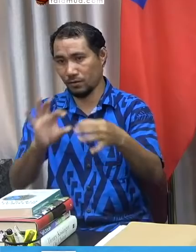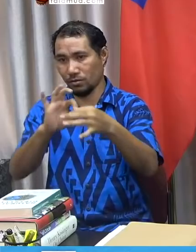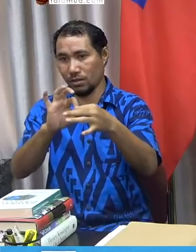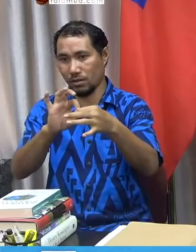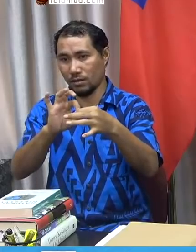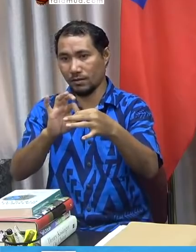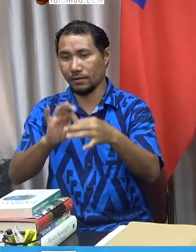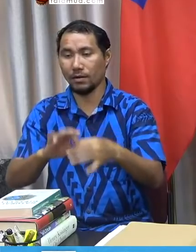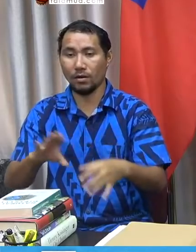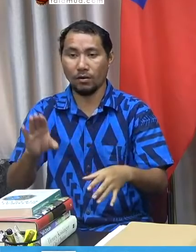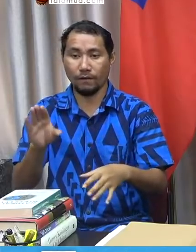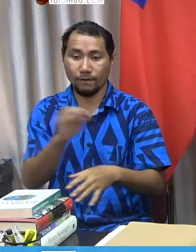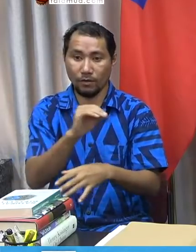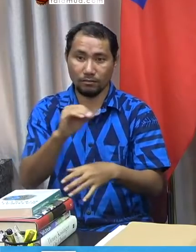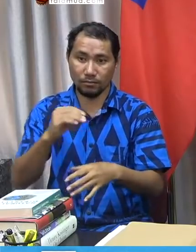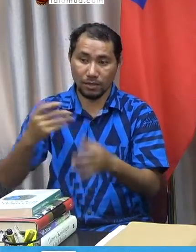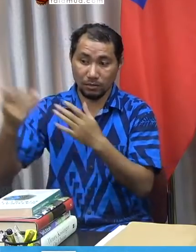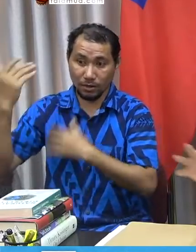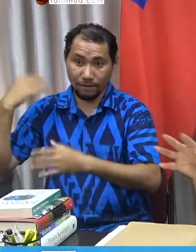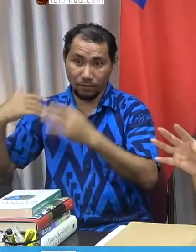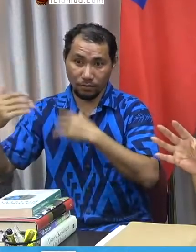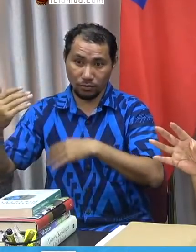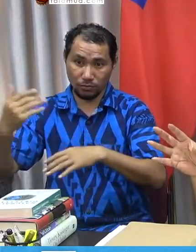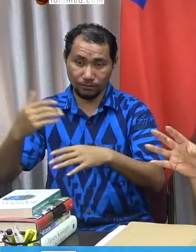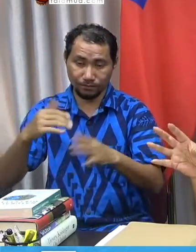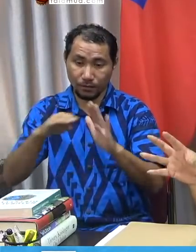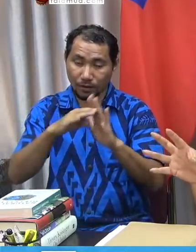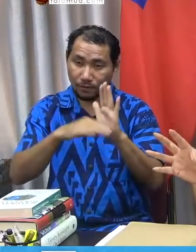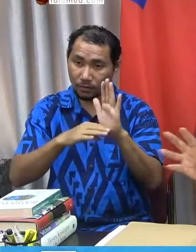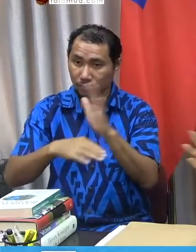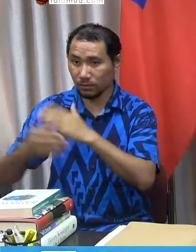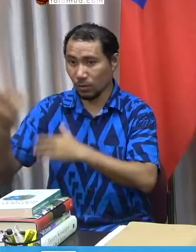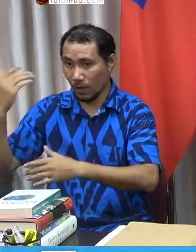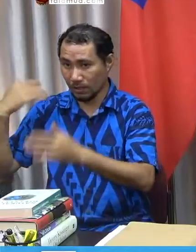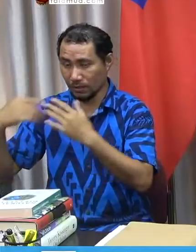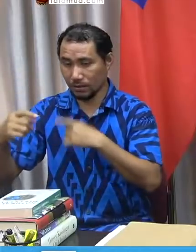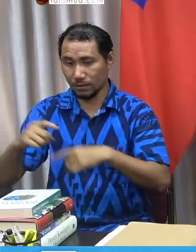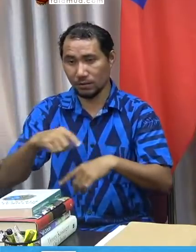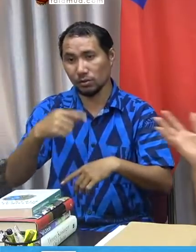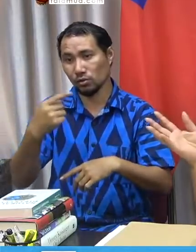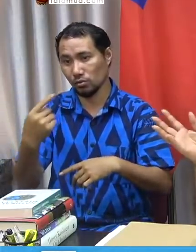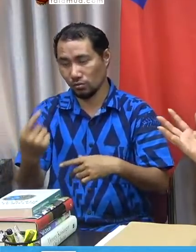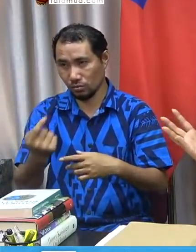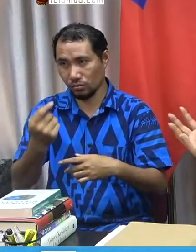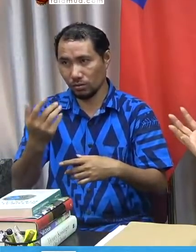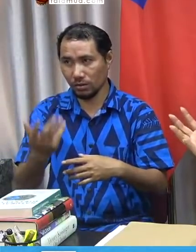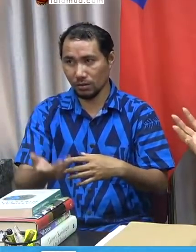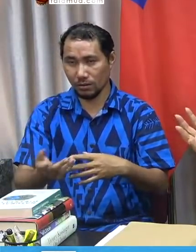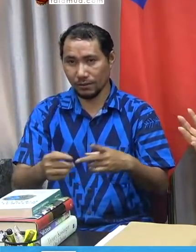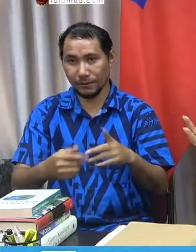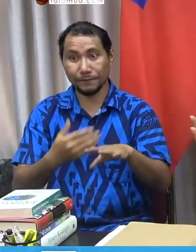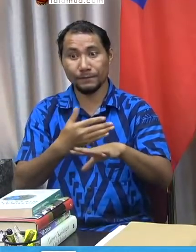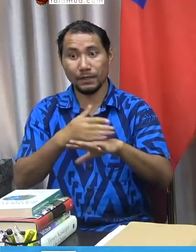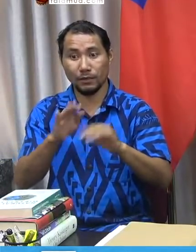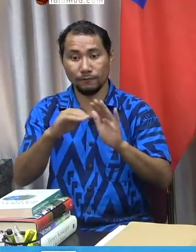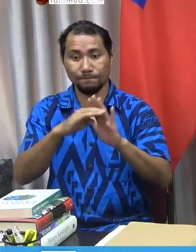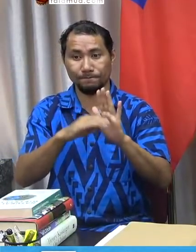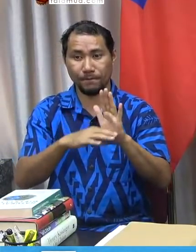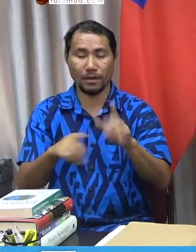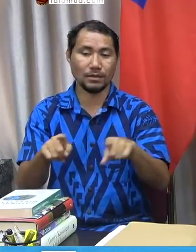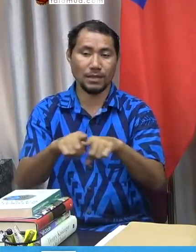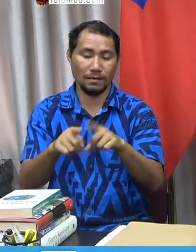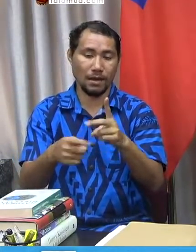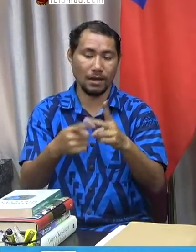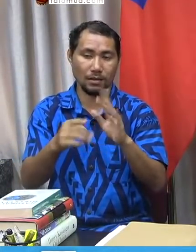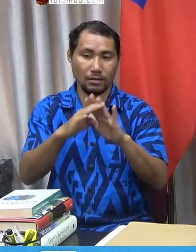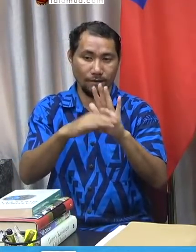le tūla fono tuai wa solo ia I se tūla fono fau e whapena uma I se tūla fono alamaro e